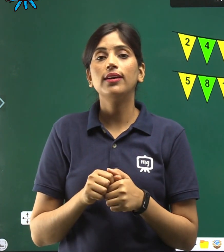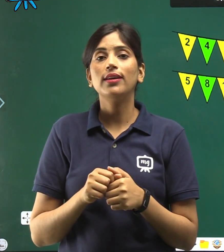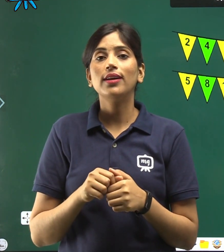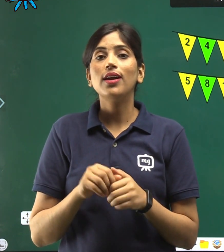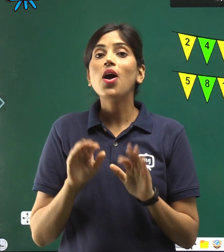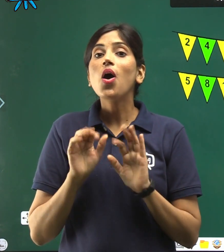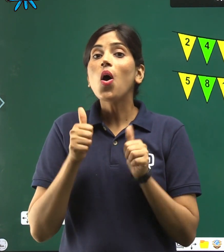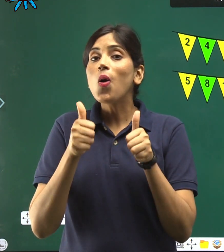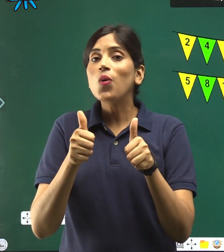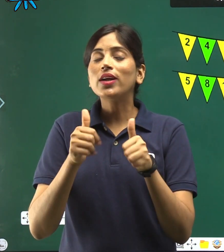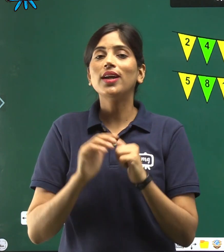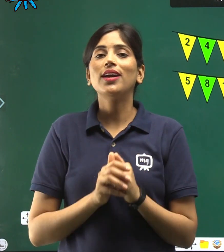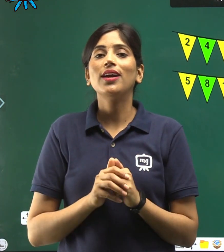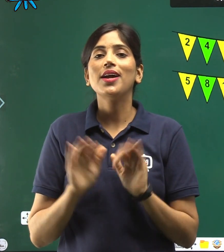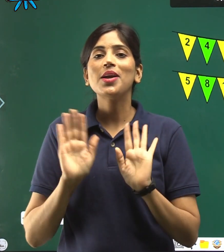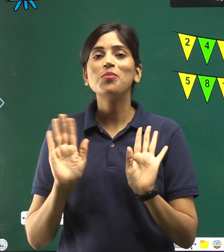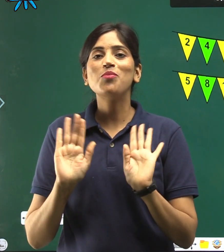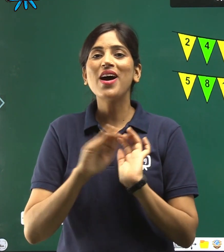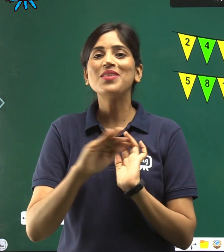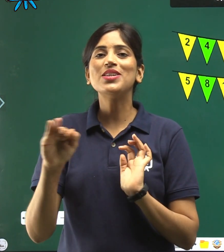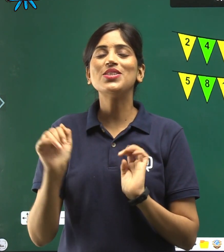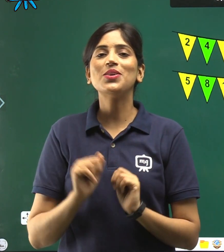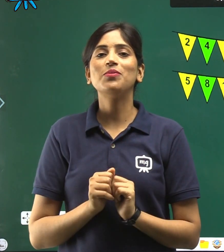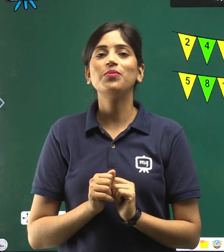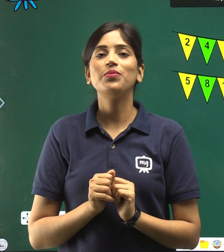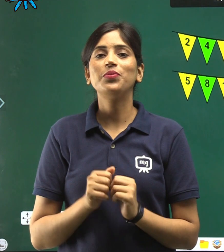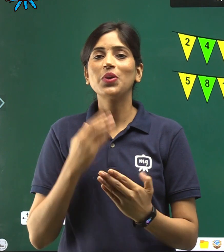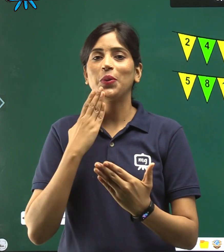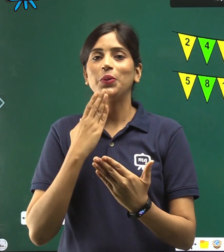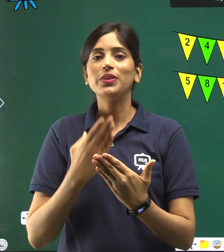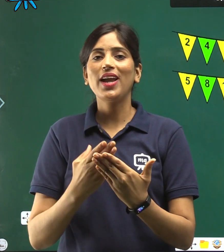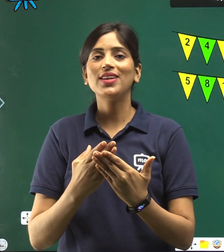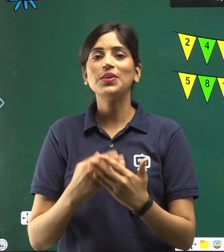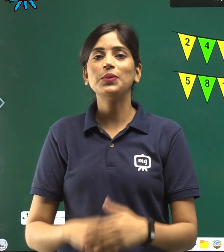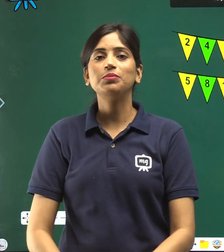ओके, बाय बच्चों, थैंक यू।